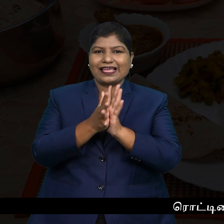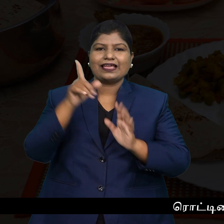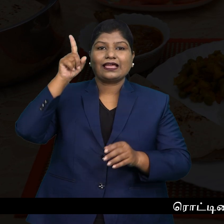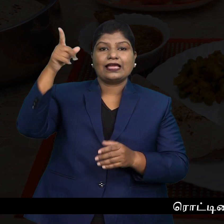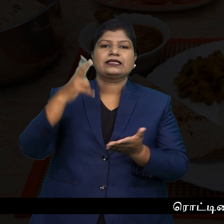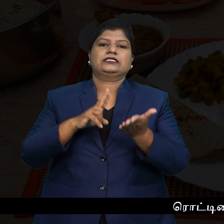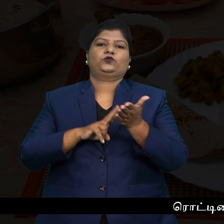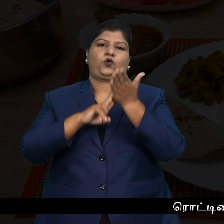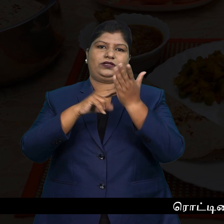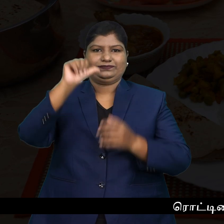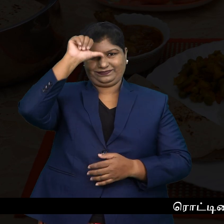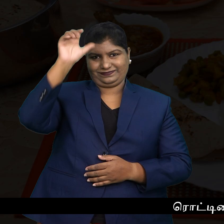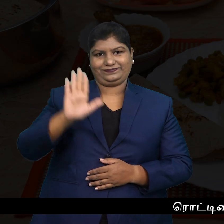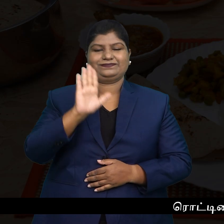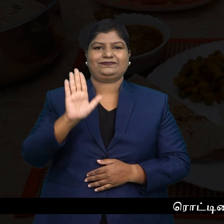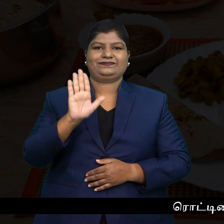சாப்பிடுகின்றனர்.